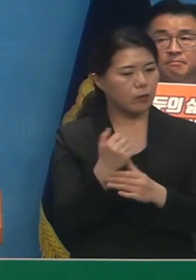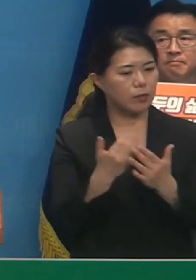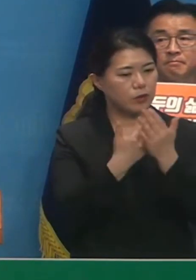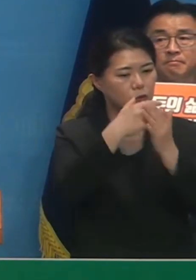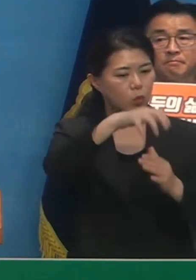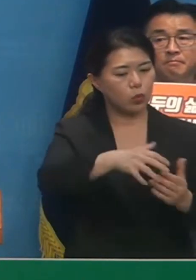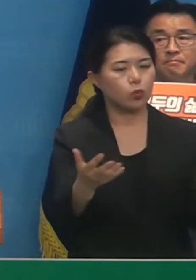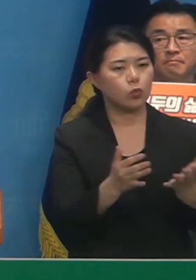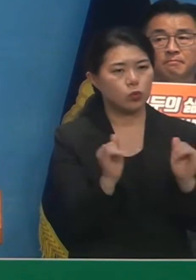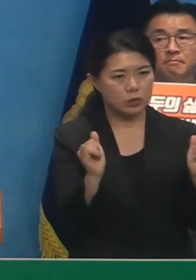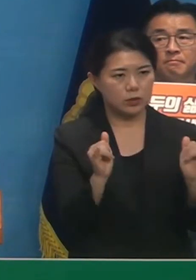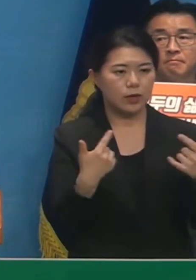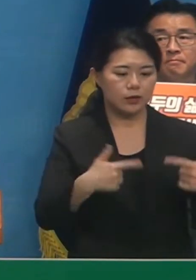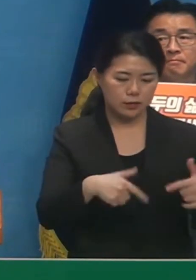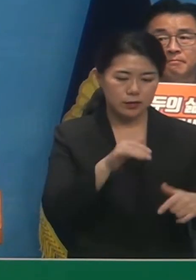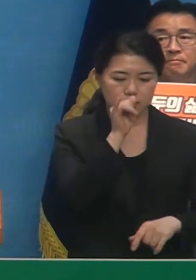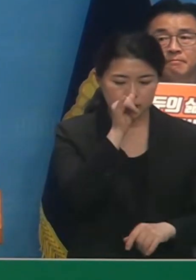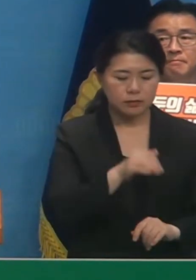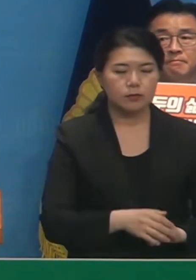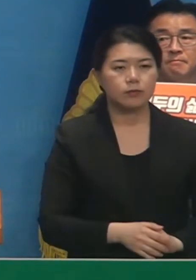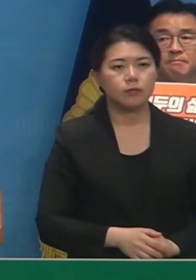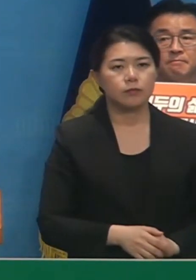화력발전소 노동자들이 있었습니다.